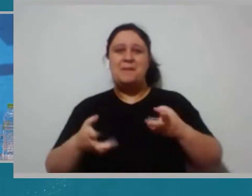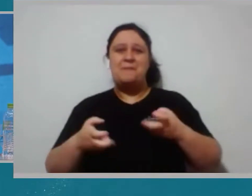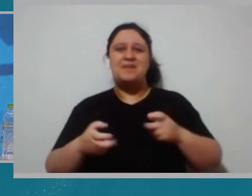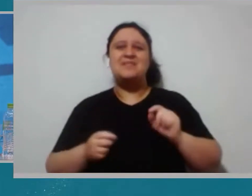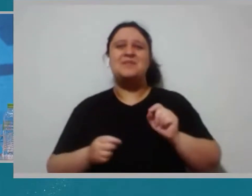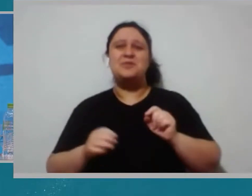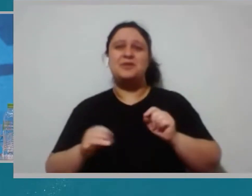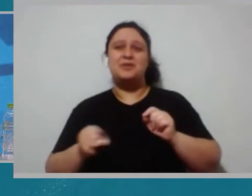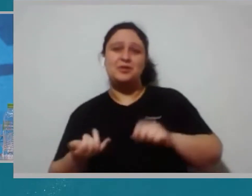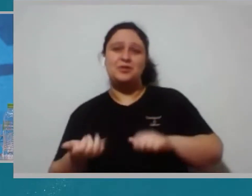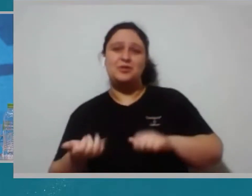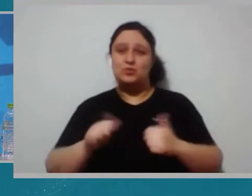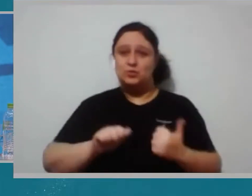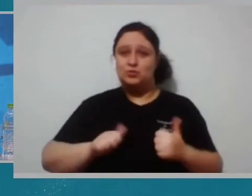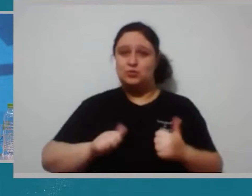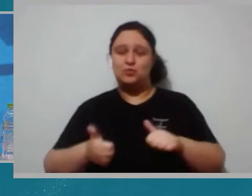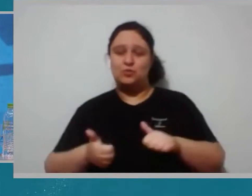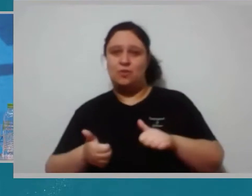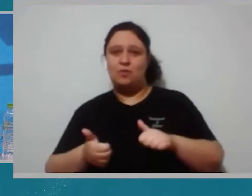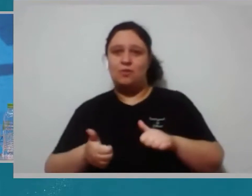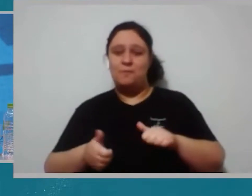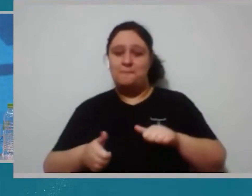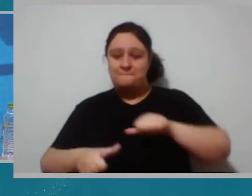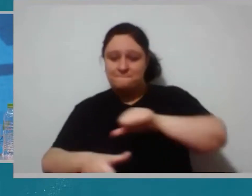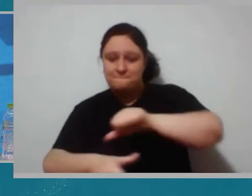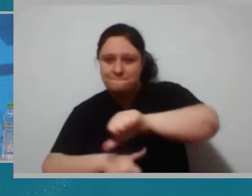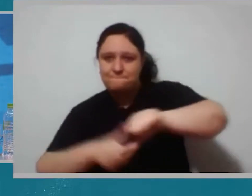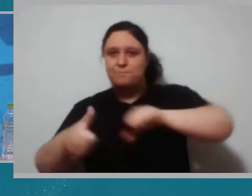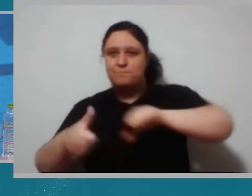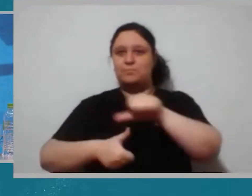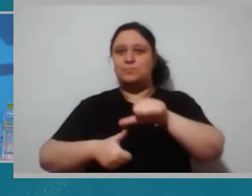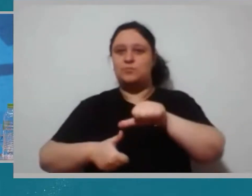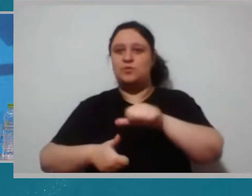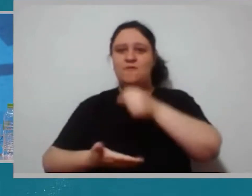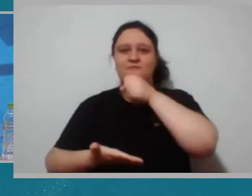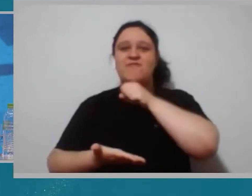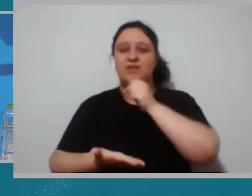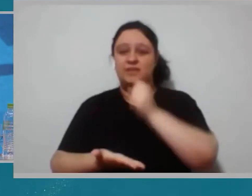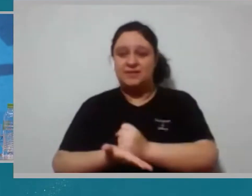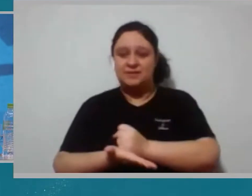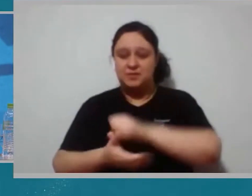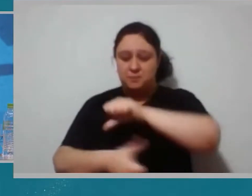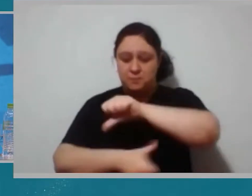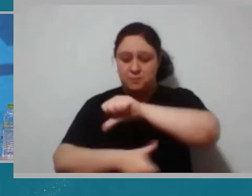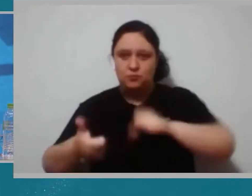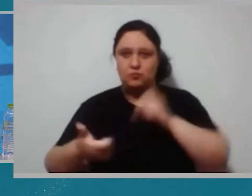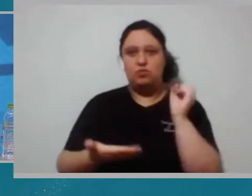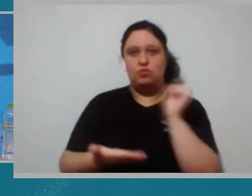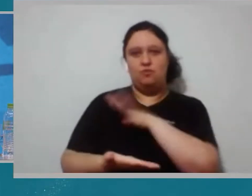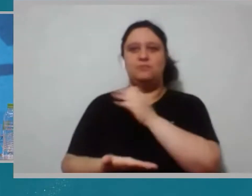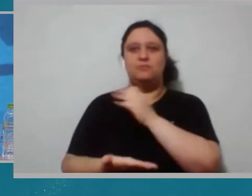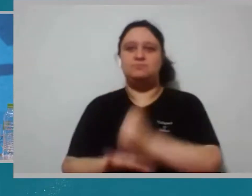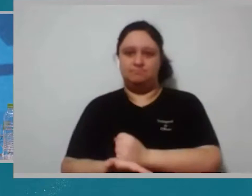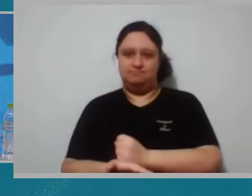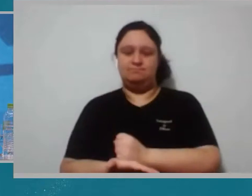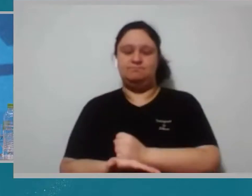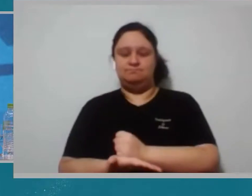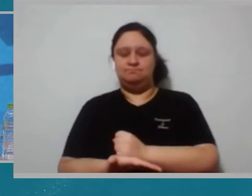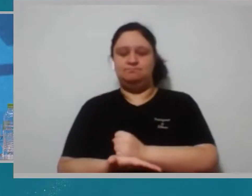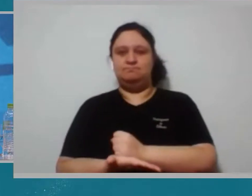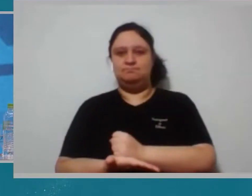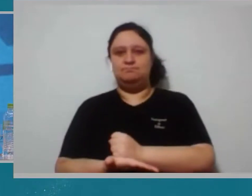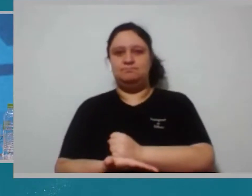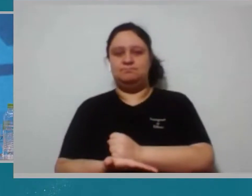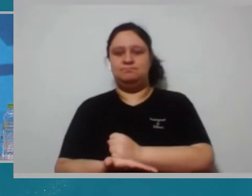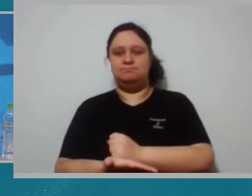da transição entre o Velho Testamento e o Novo Testamento. Então ele apareceu ali